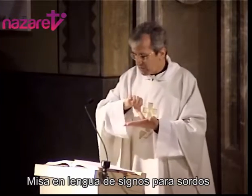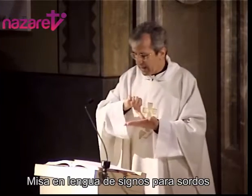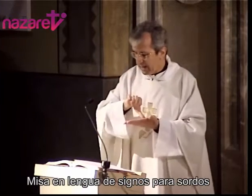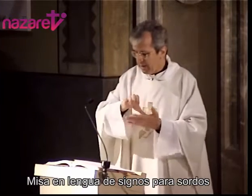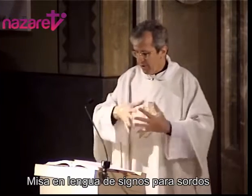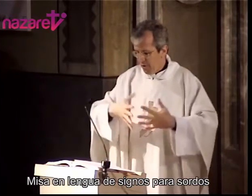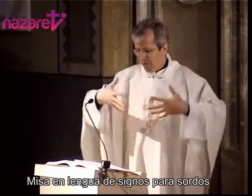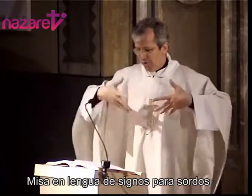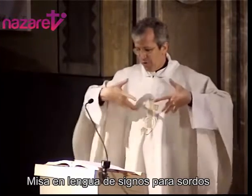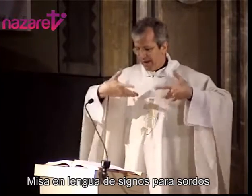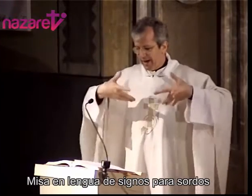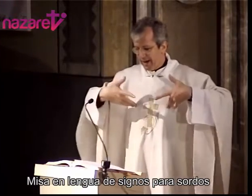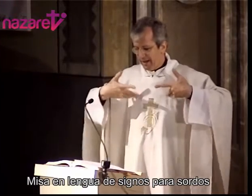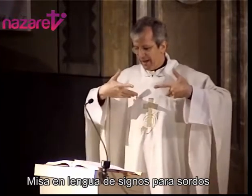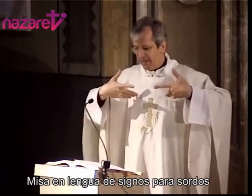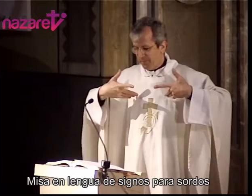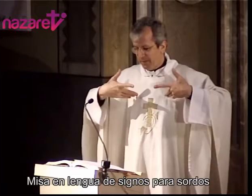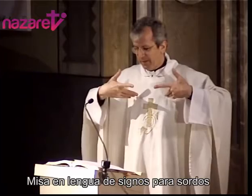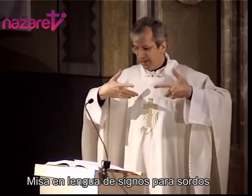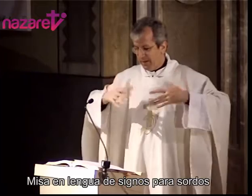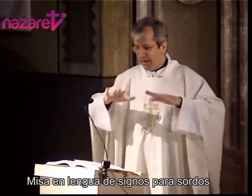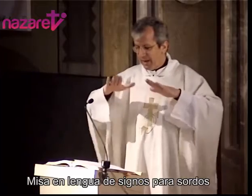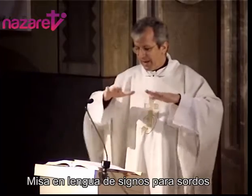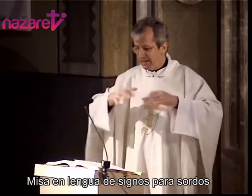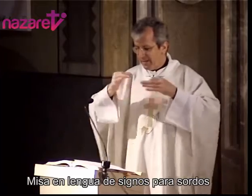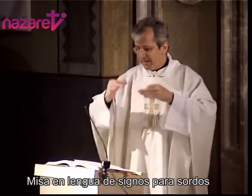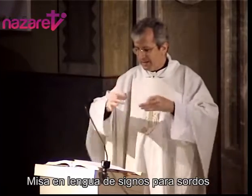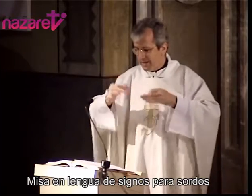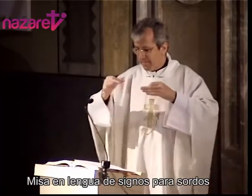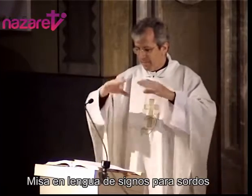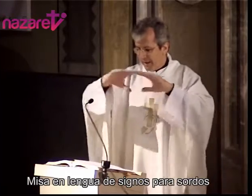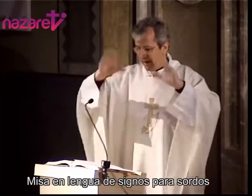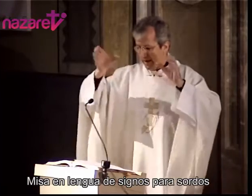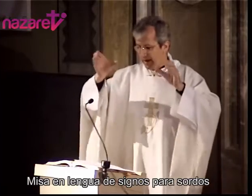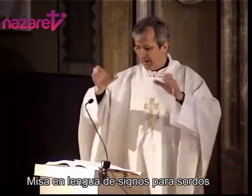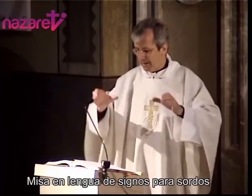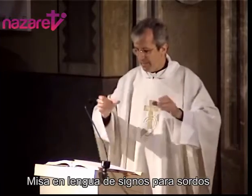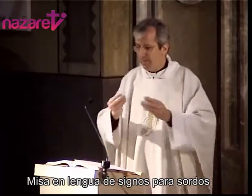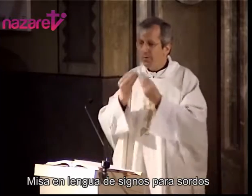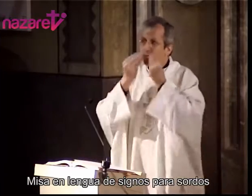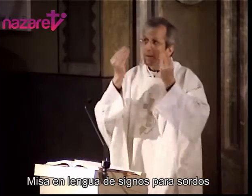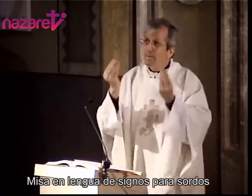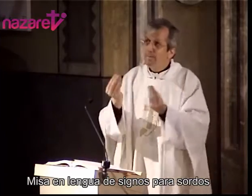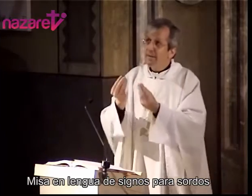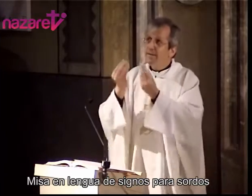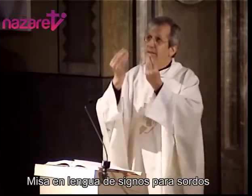Jerusalén con gran alegría. Estaban siempre en el templo